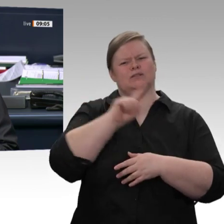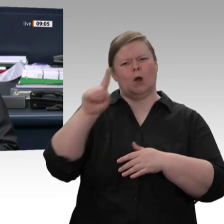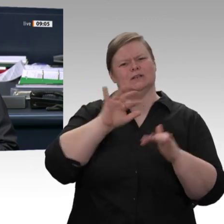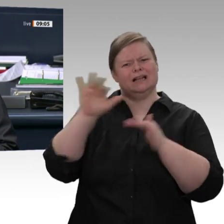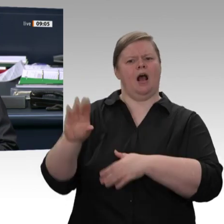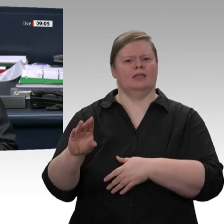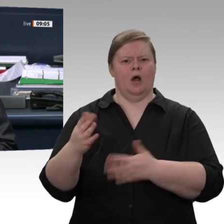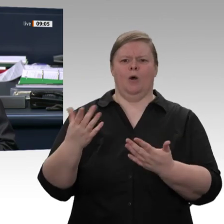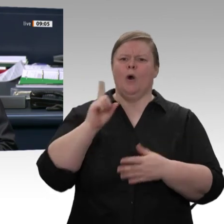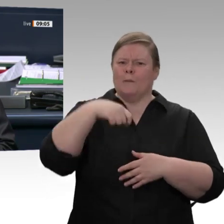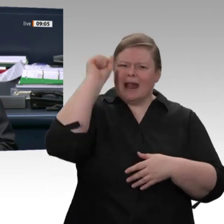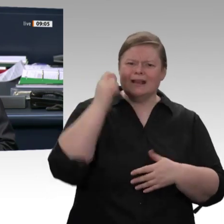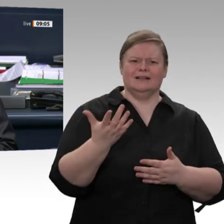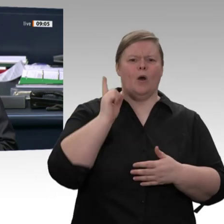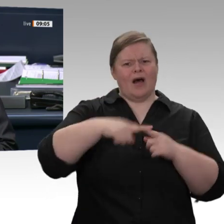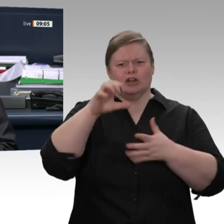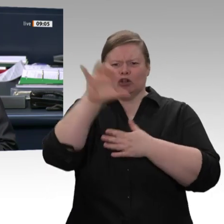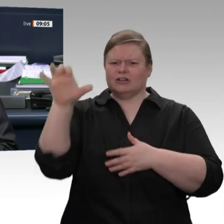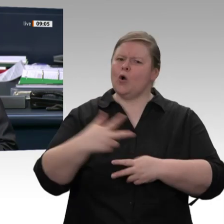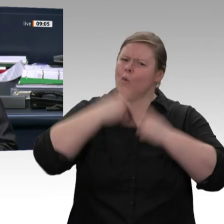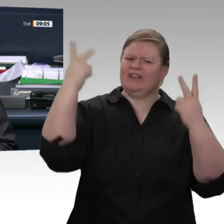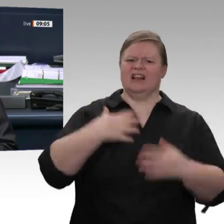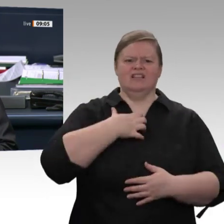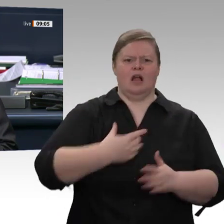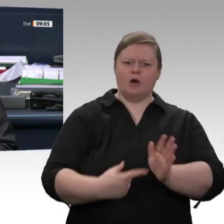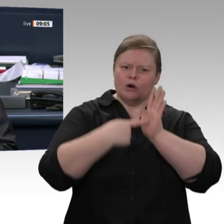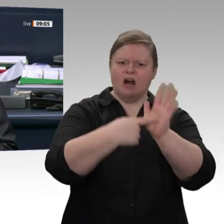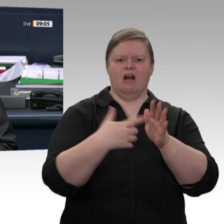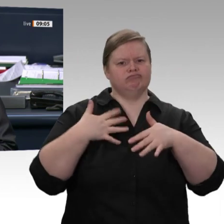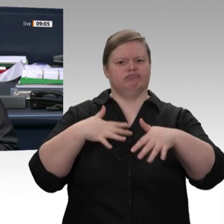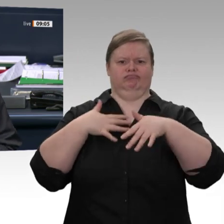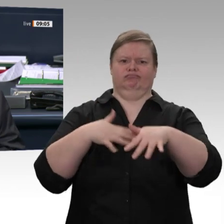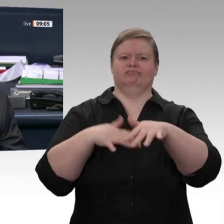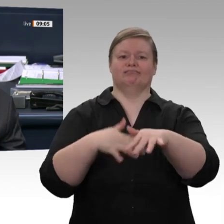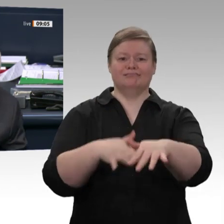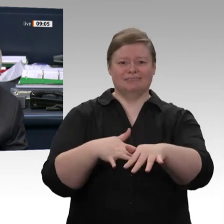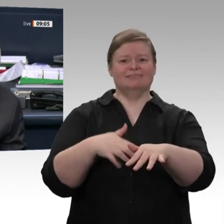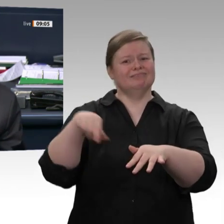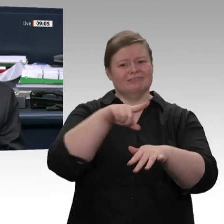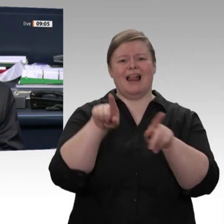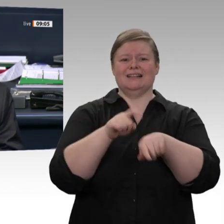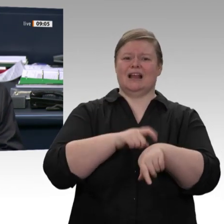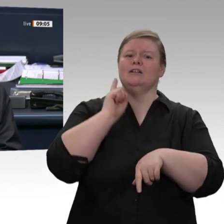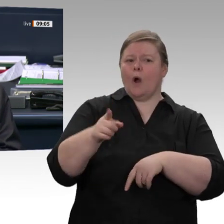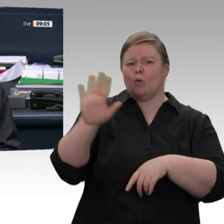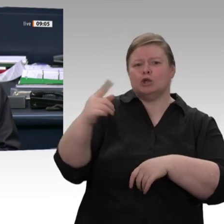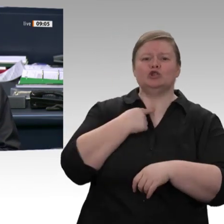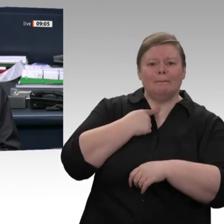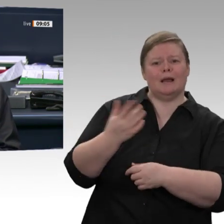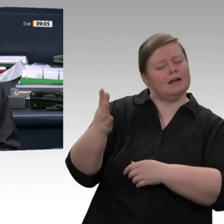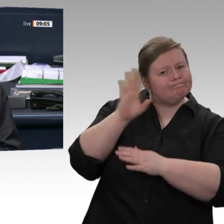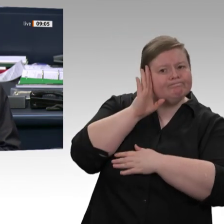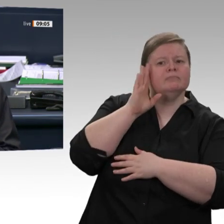Unterschied zu anderen Tagen bemerkt hat und der deshalb jeden Einzelnen auffordert, sich zu fragen, ich zitiere